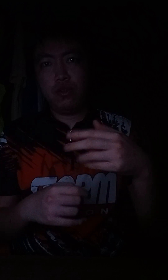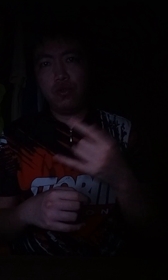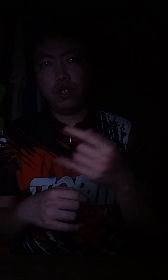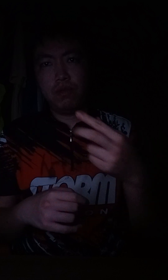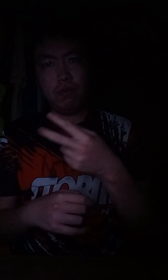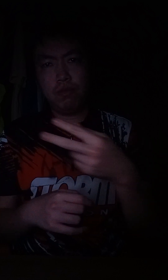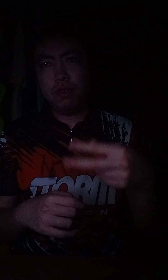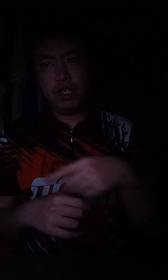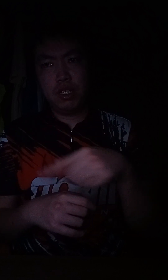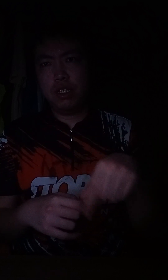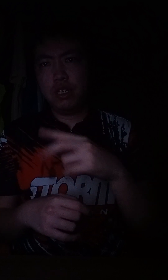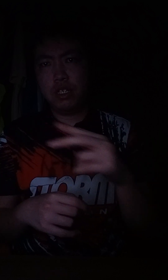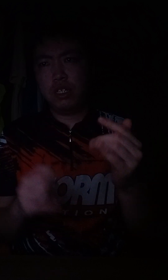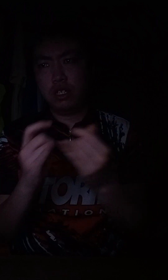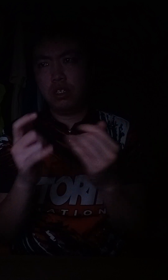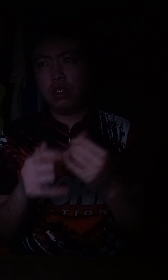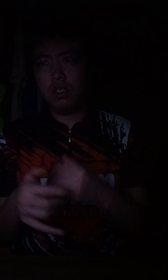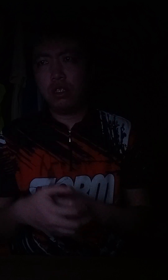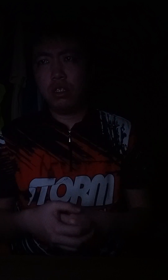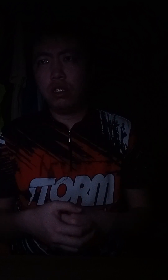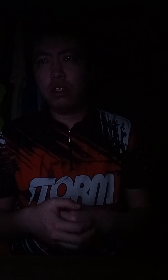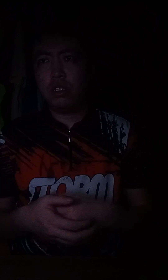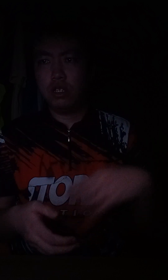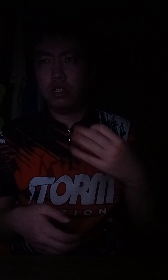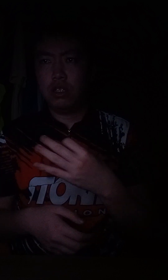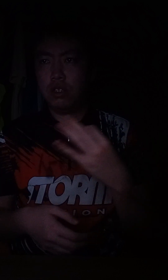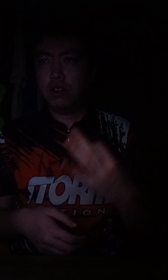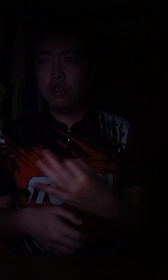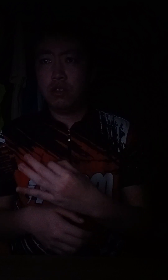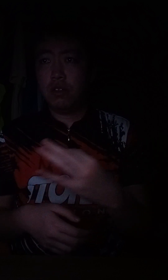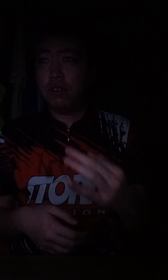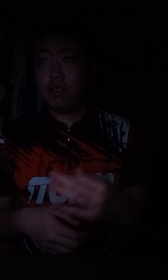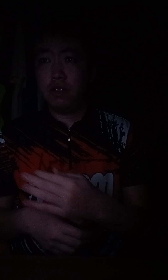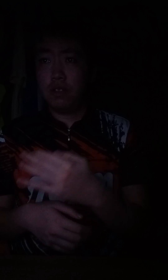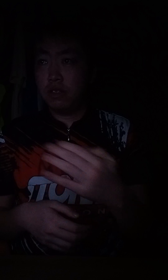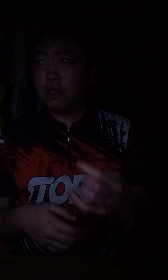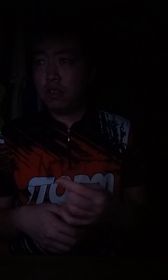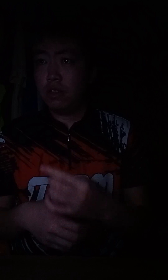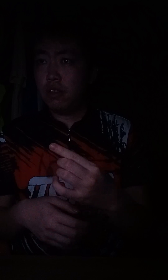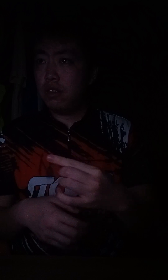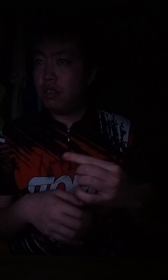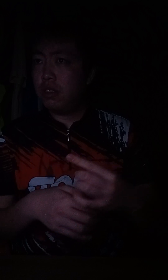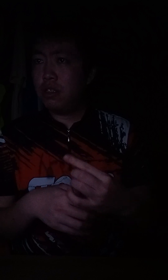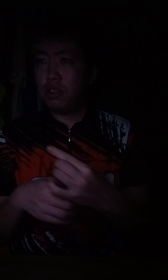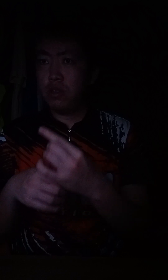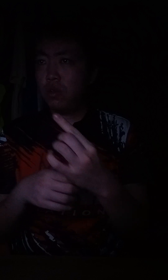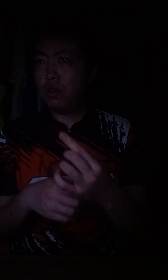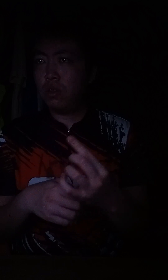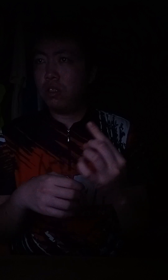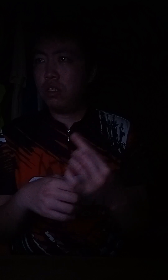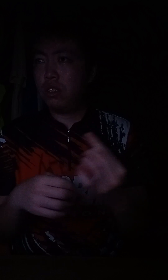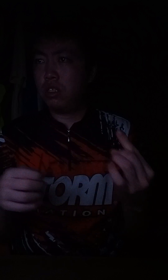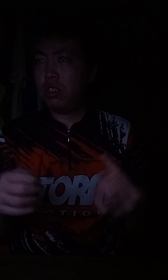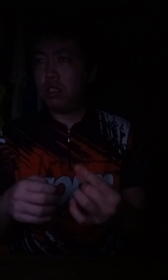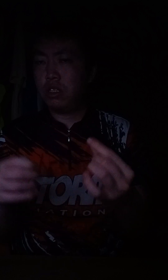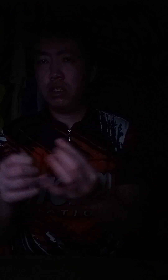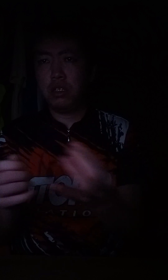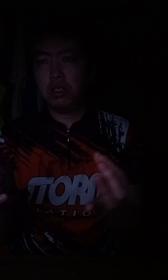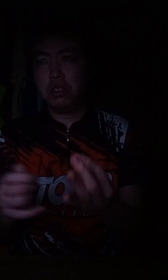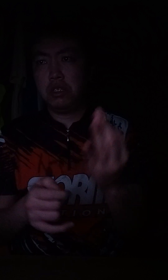외국인 기사 채용이었습니다. 서울시는 국무조정실에 제조업과 농업, 축산업 등에 대해 내주는 비전문